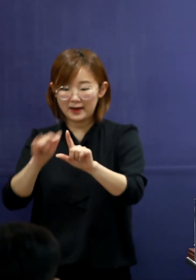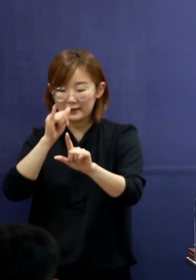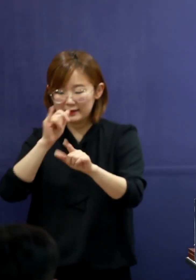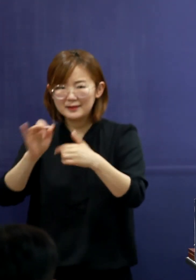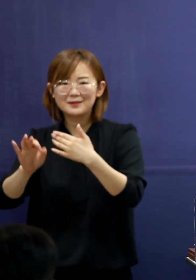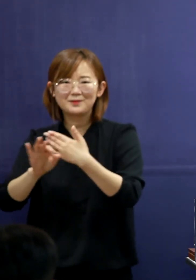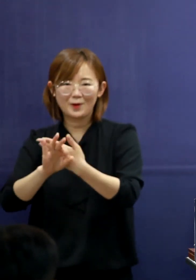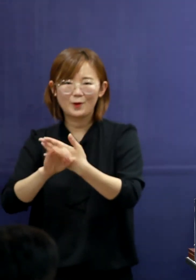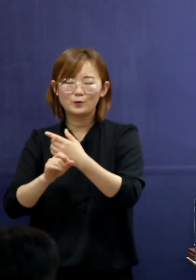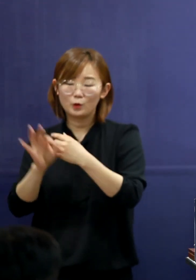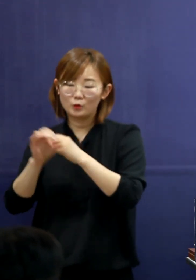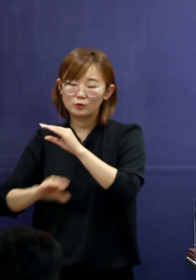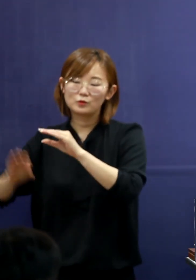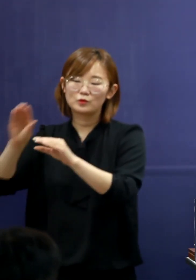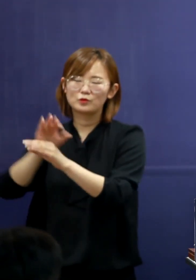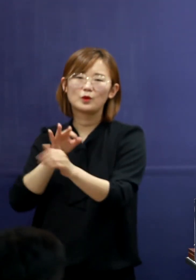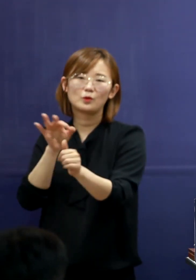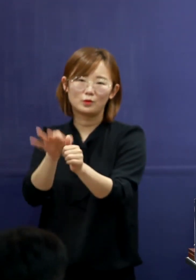추가적으로